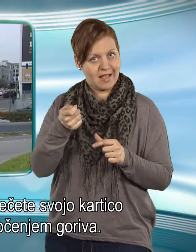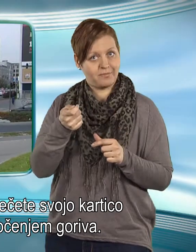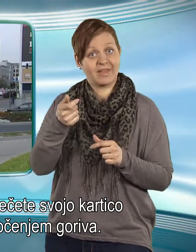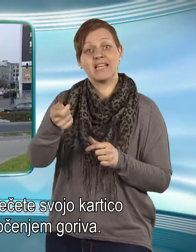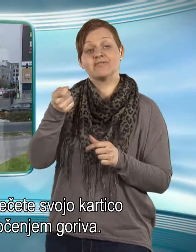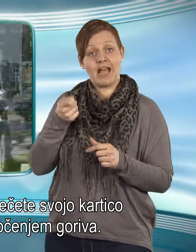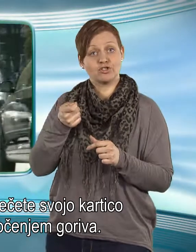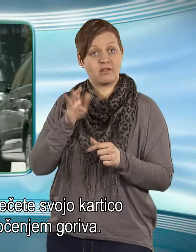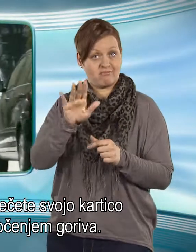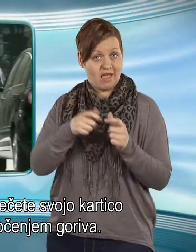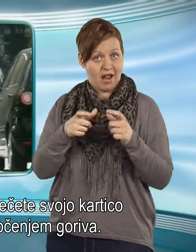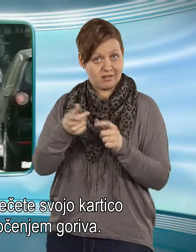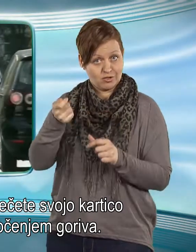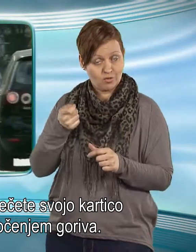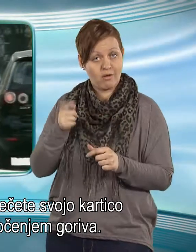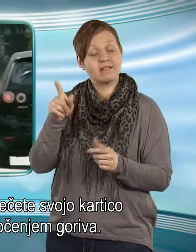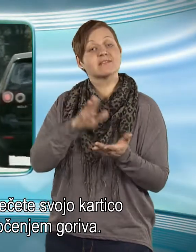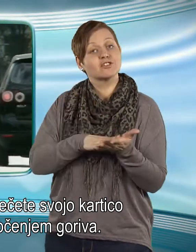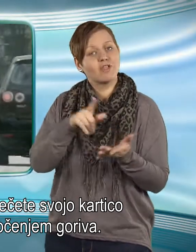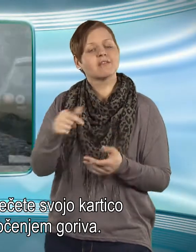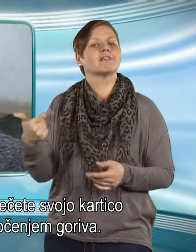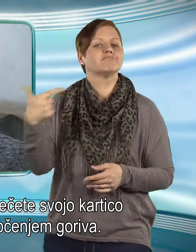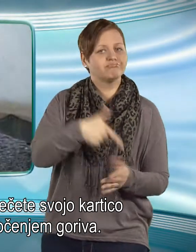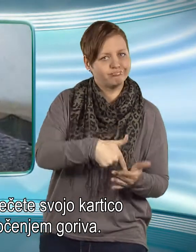kartico in začnete s točenjem goriva.